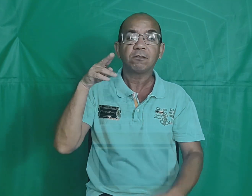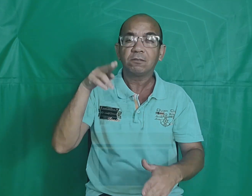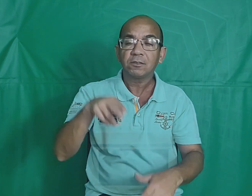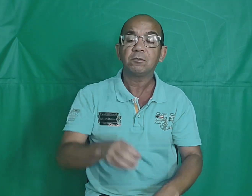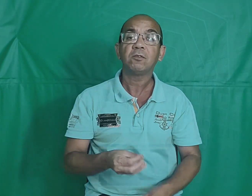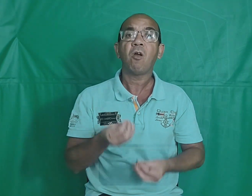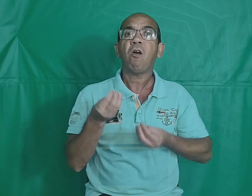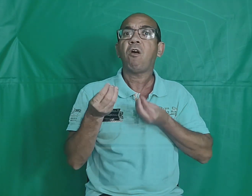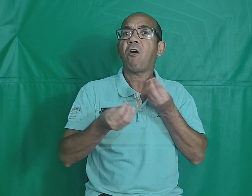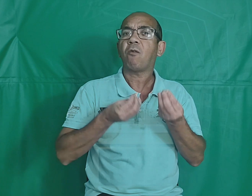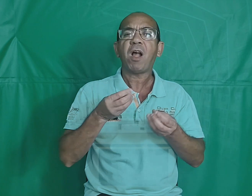e,